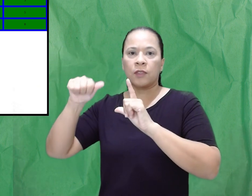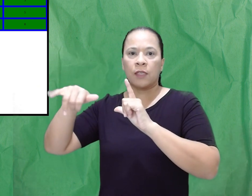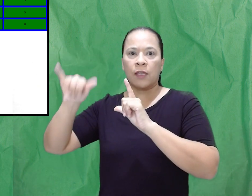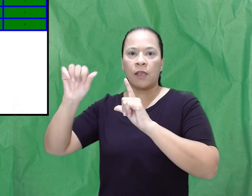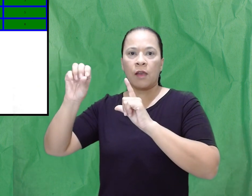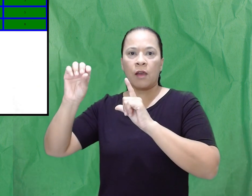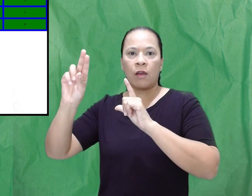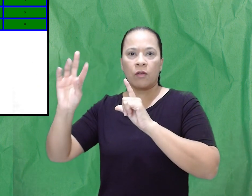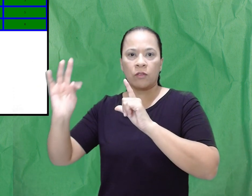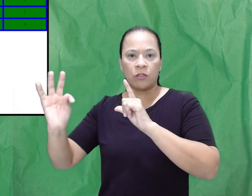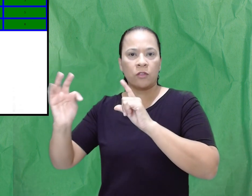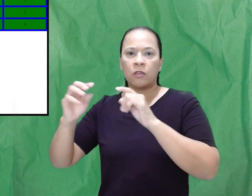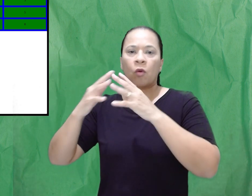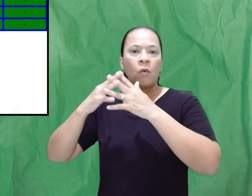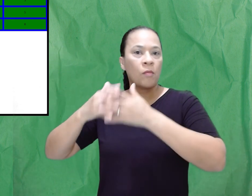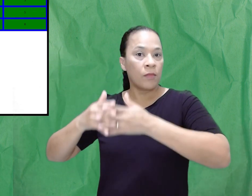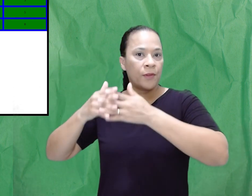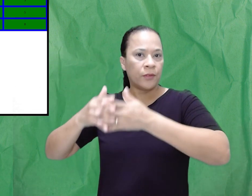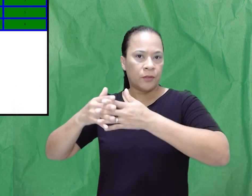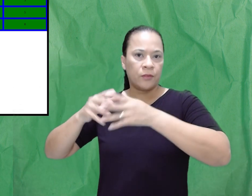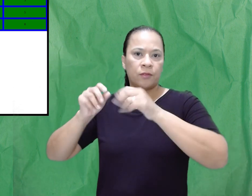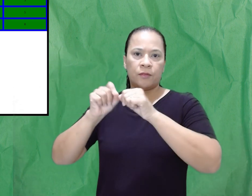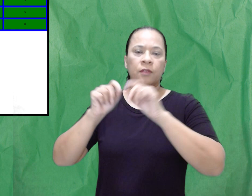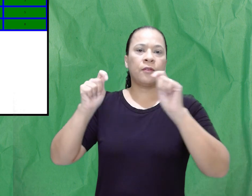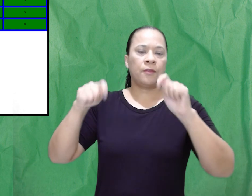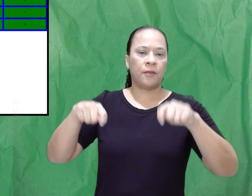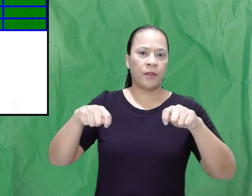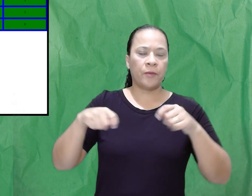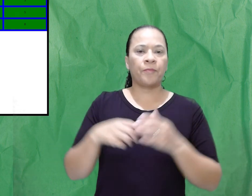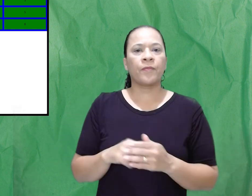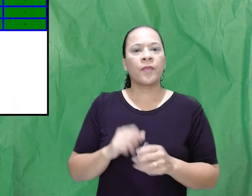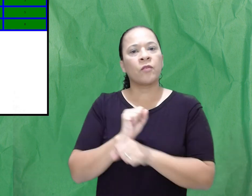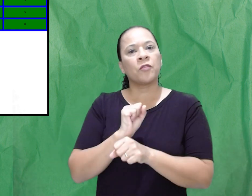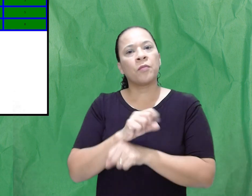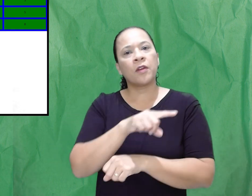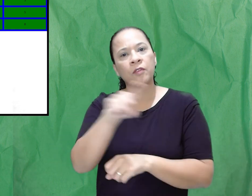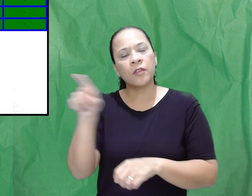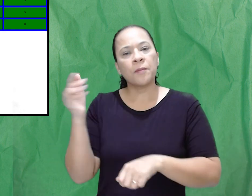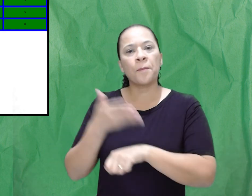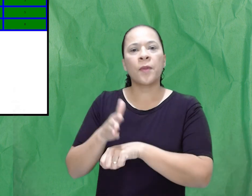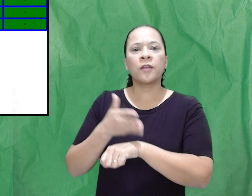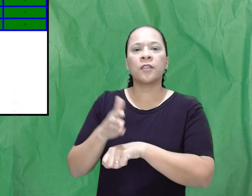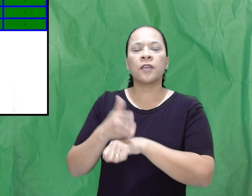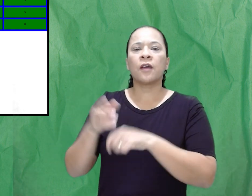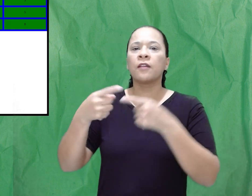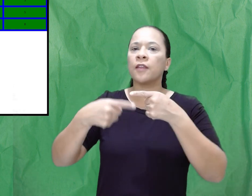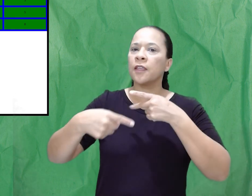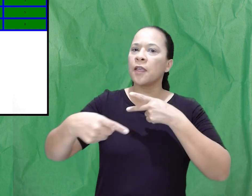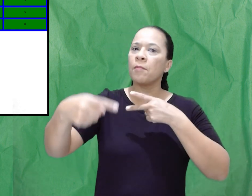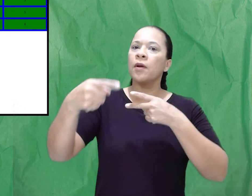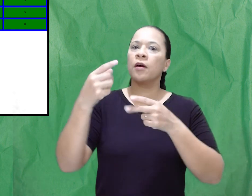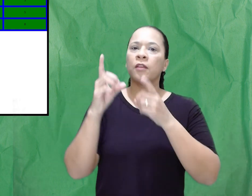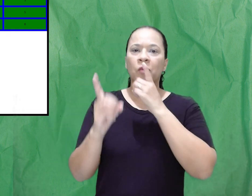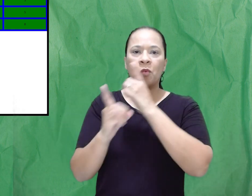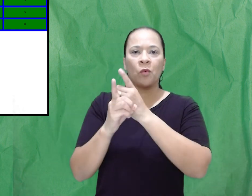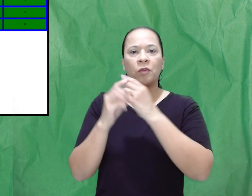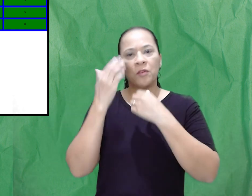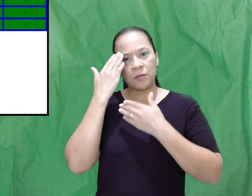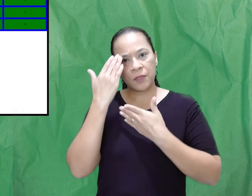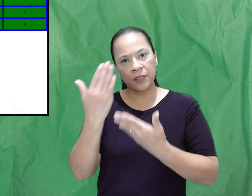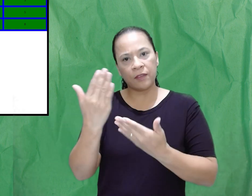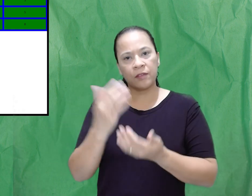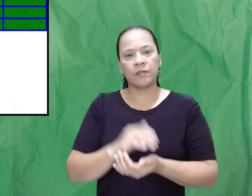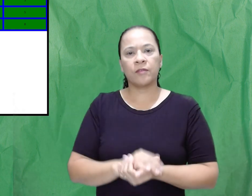utilizando o grid CSS. Espero que vocês pratiquem e nos vemos na próxima aula. Muito obrigado.